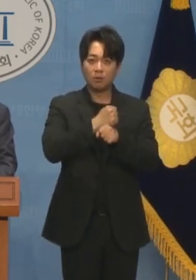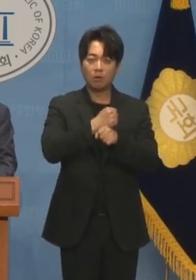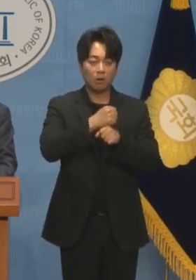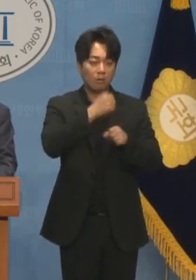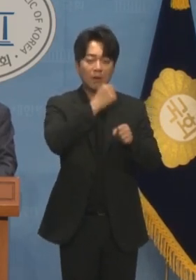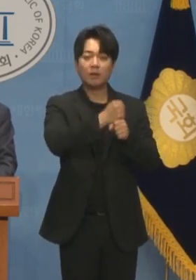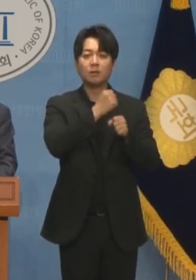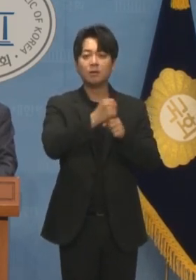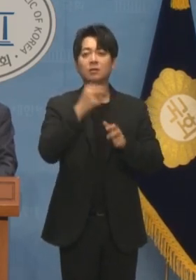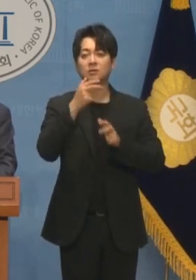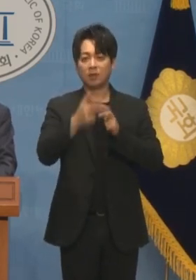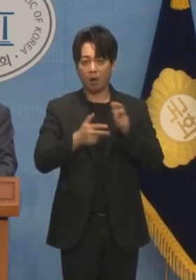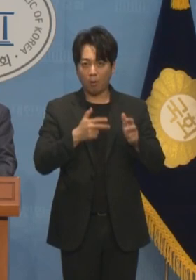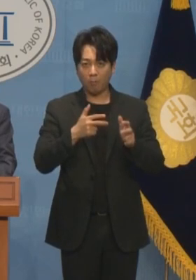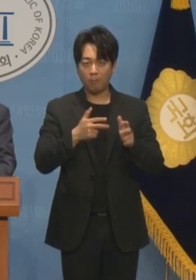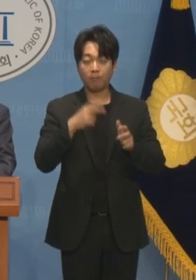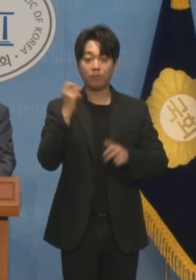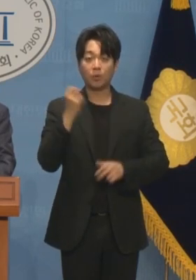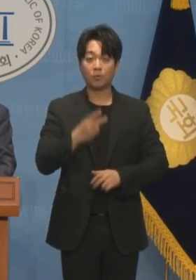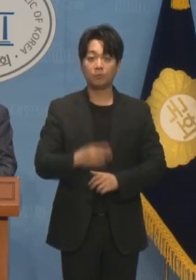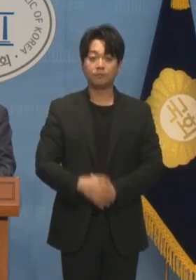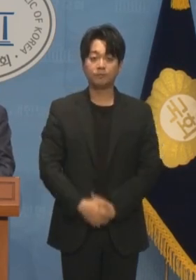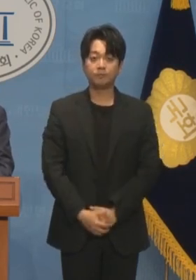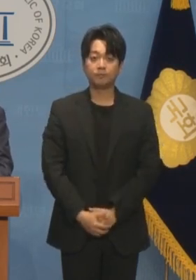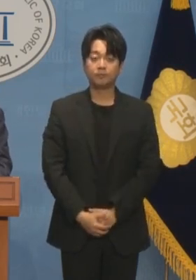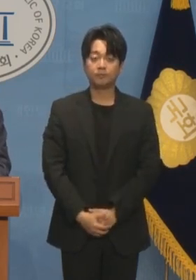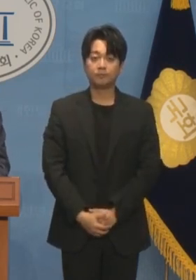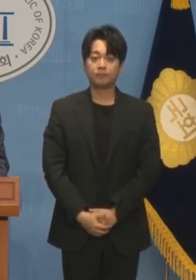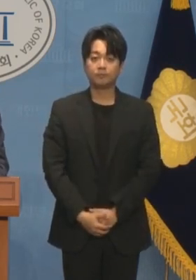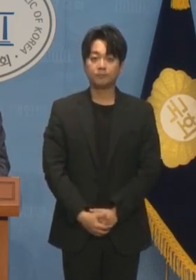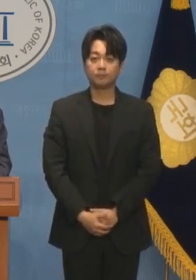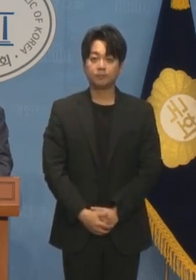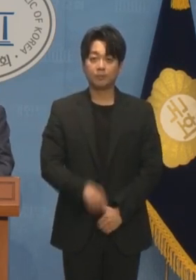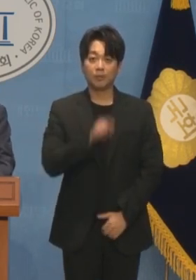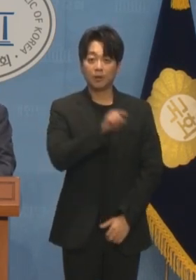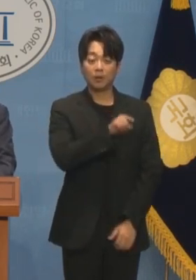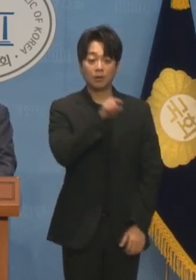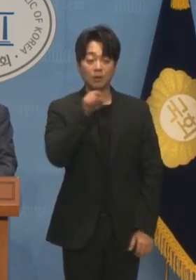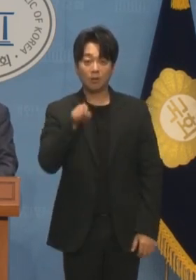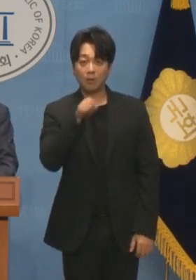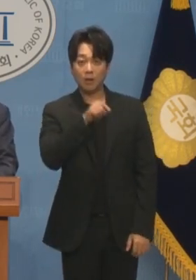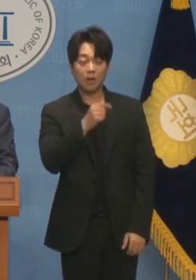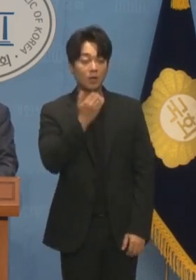작업, 한쪽에서는 콘크리트 흉관